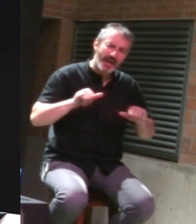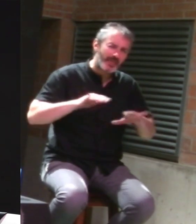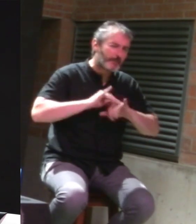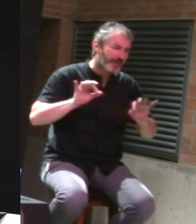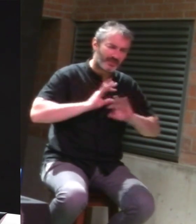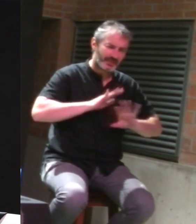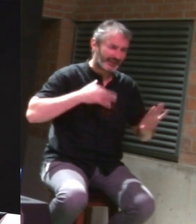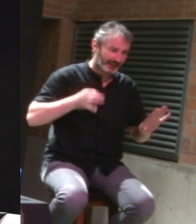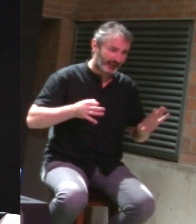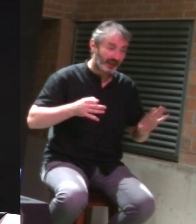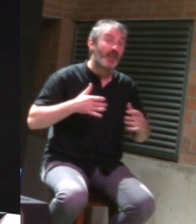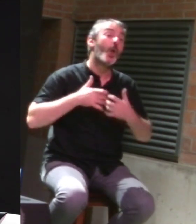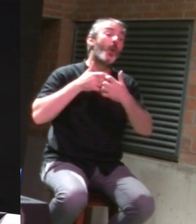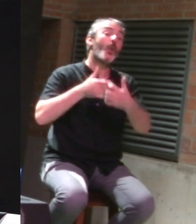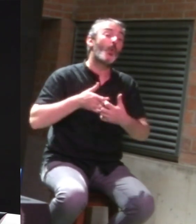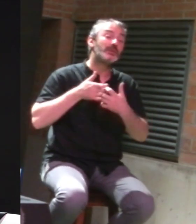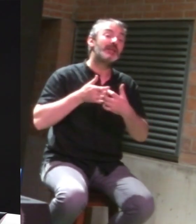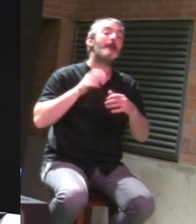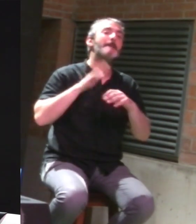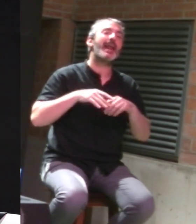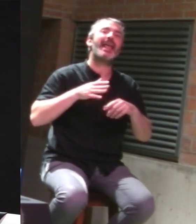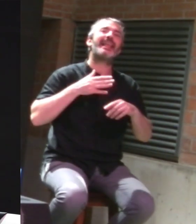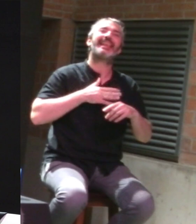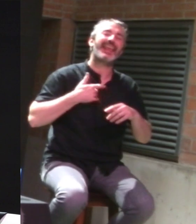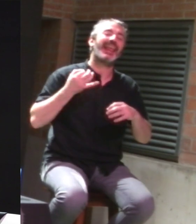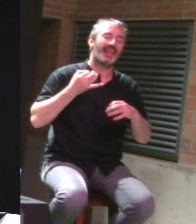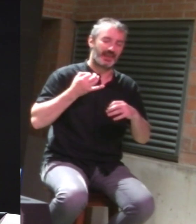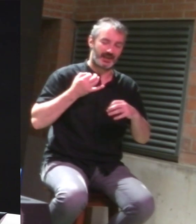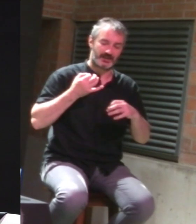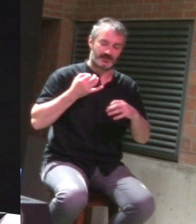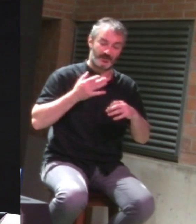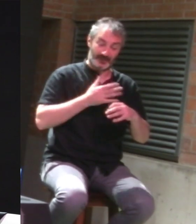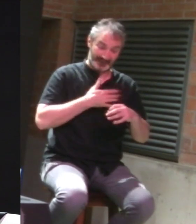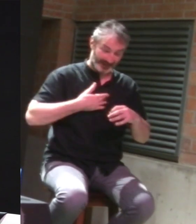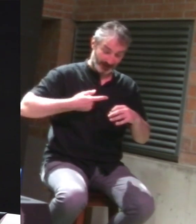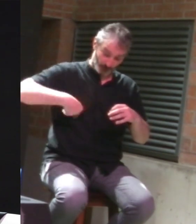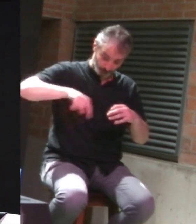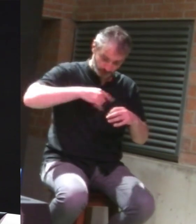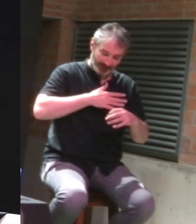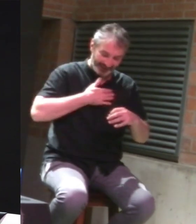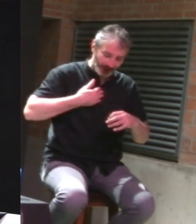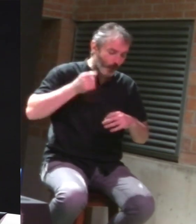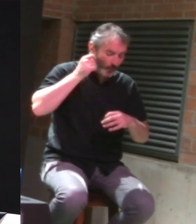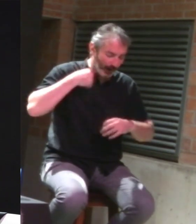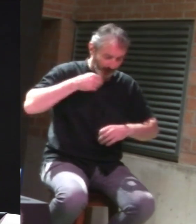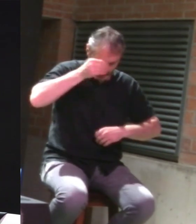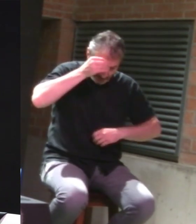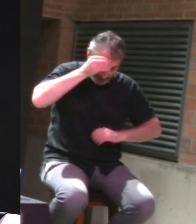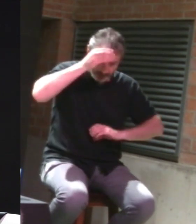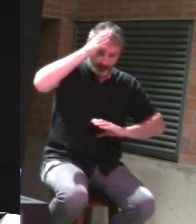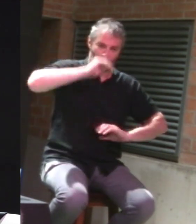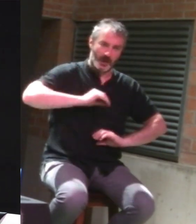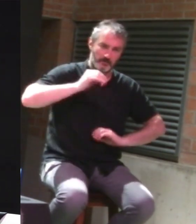lluitant, i això no ho hem dit, pel propi coneixement. Estaran intentant assistir a escoles organitzades per les